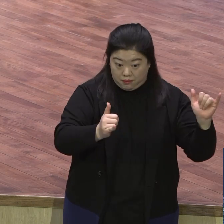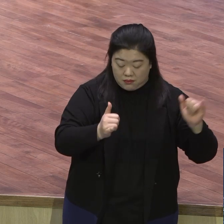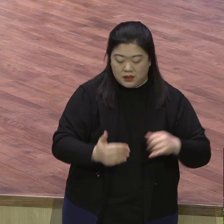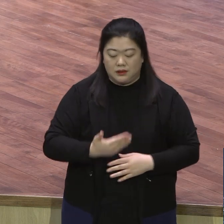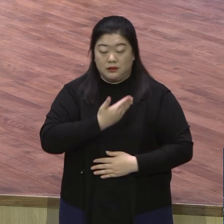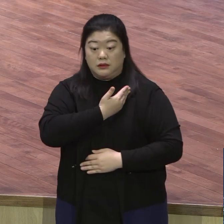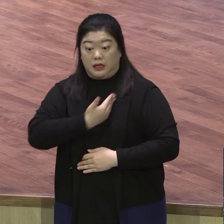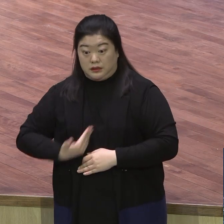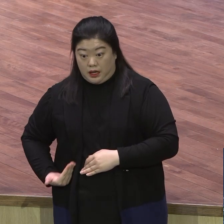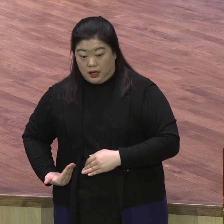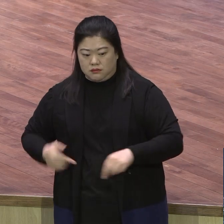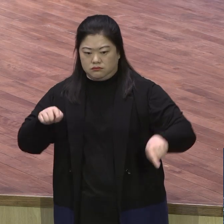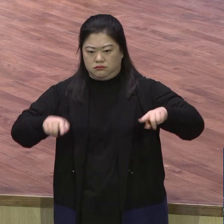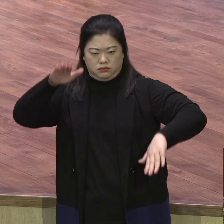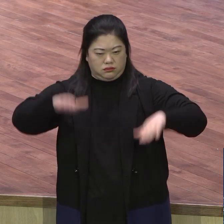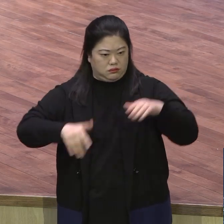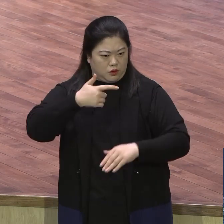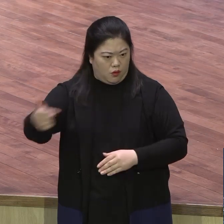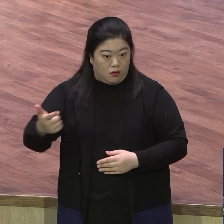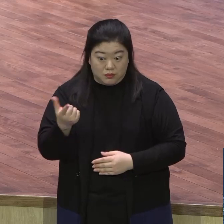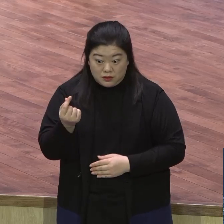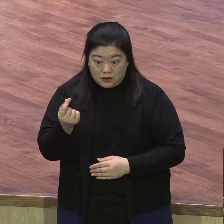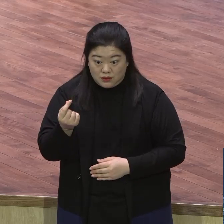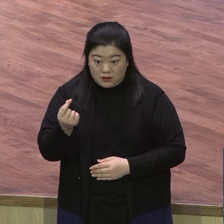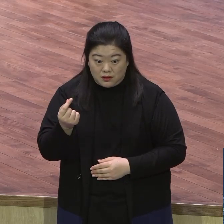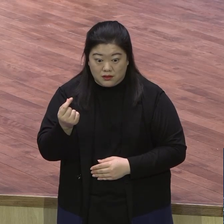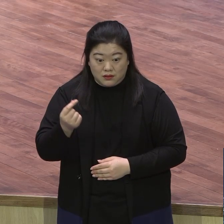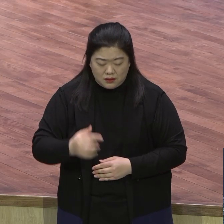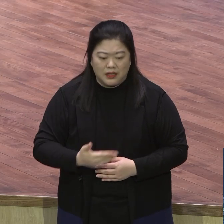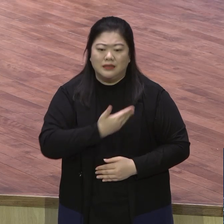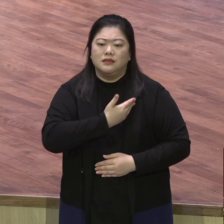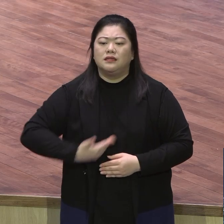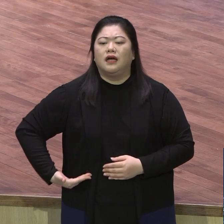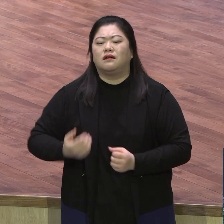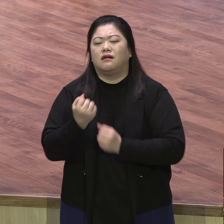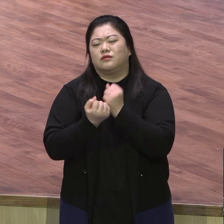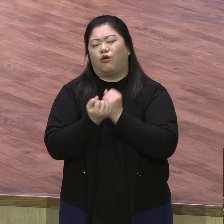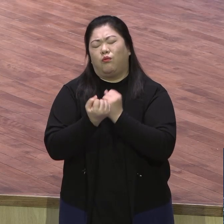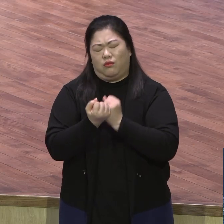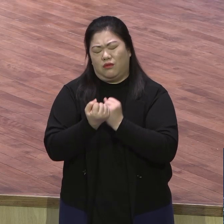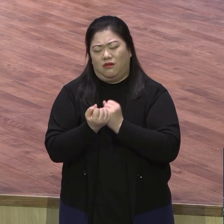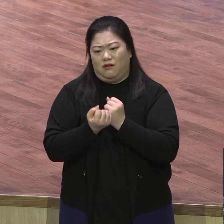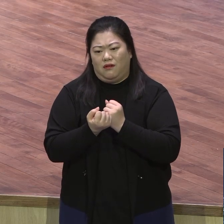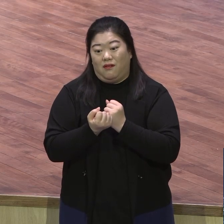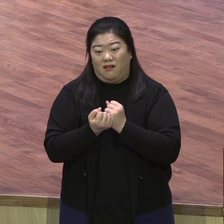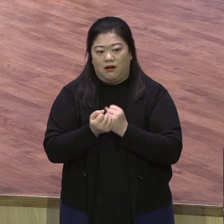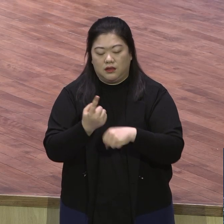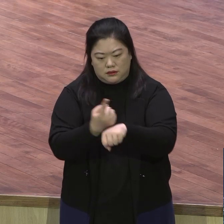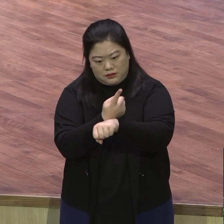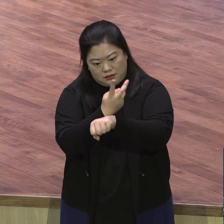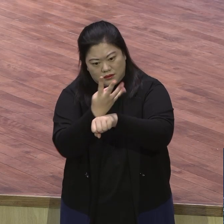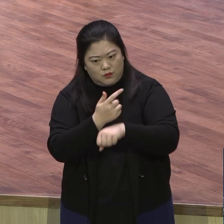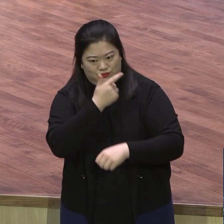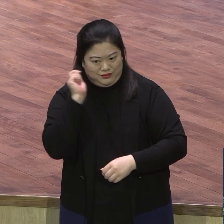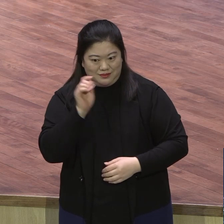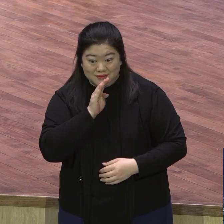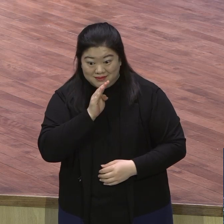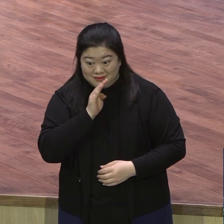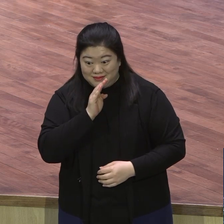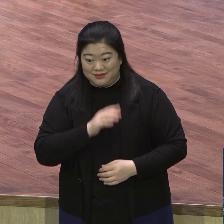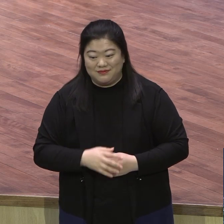이 부분만 가지고 말라 그래도 시간은 한 시간도 모자랍니다. 제자입니다. 제자. 오늘